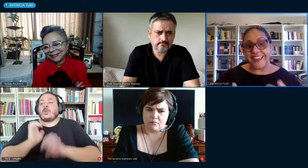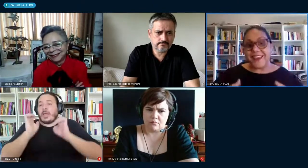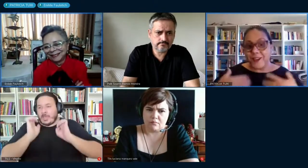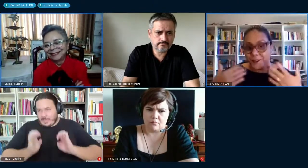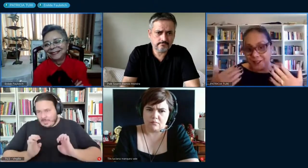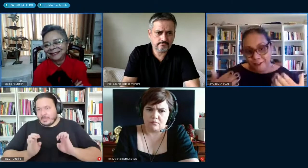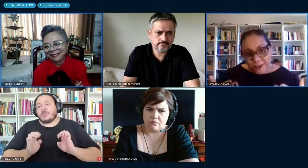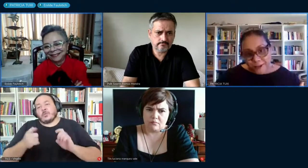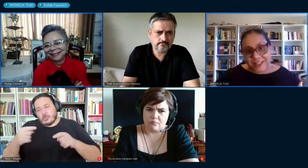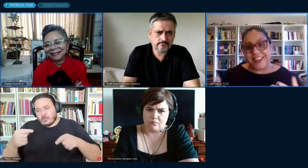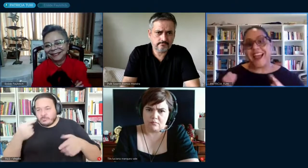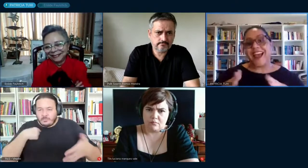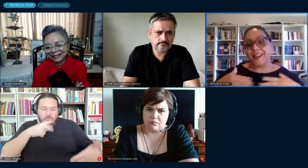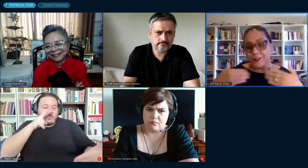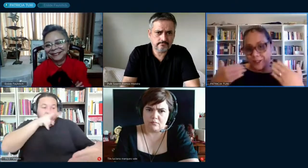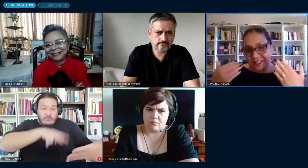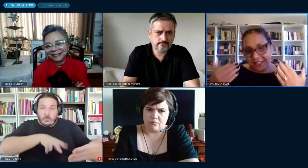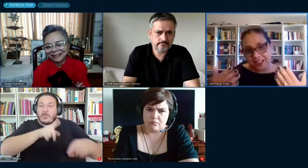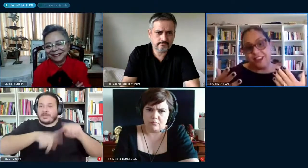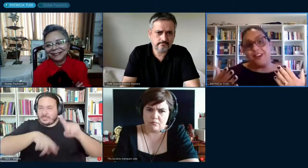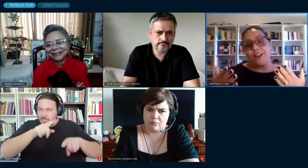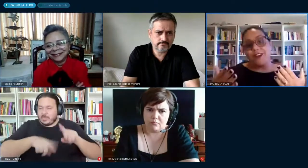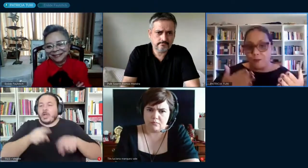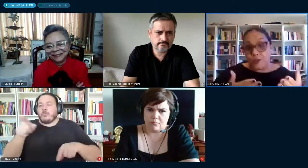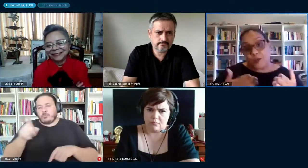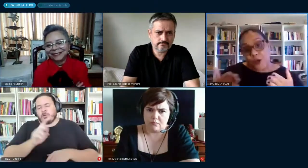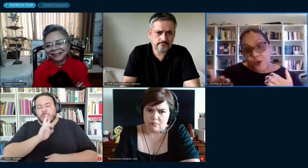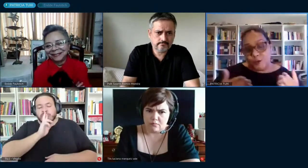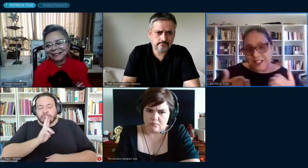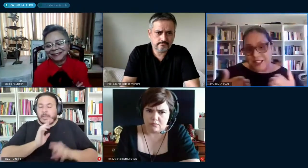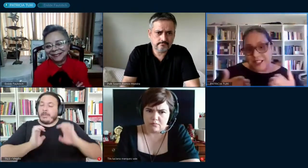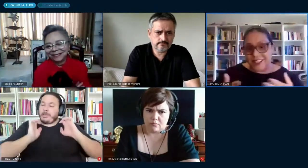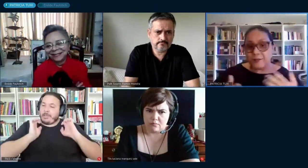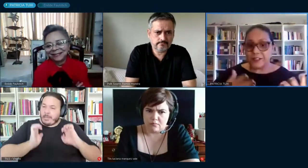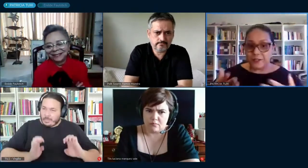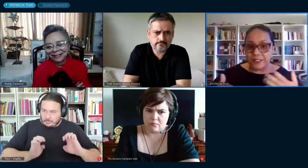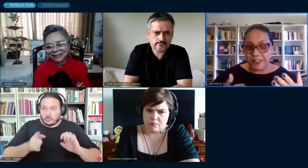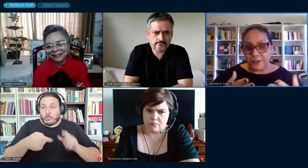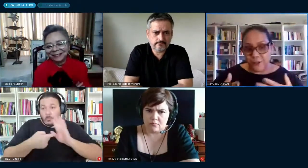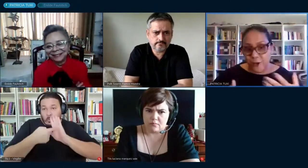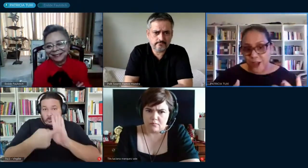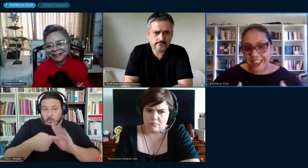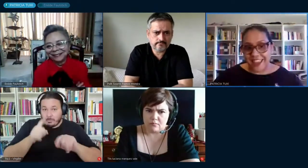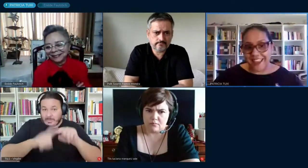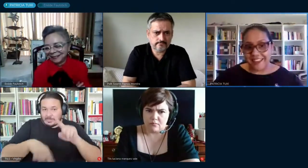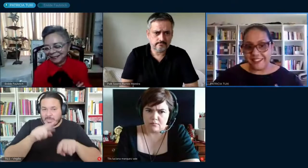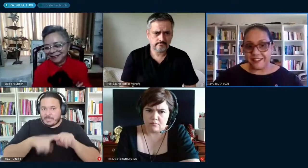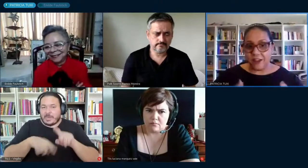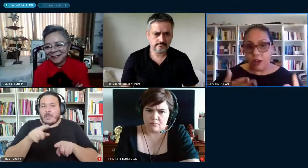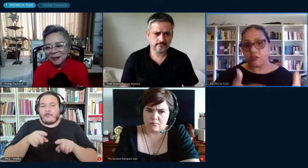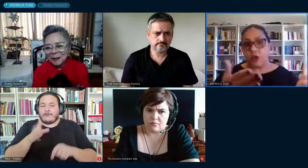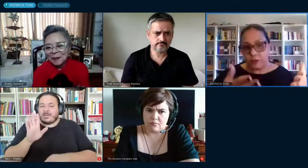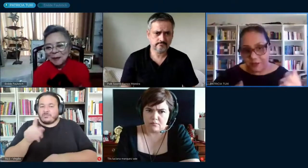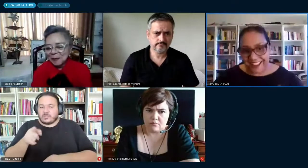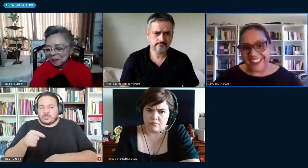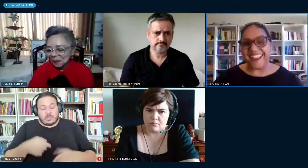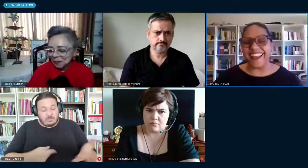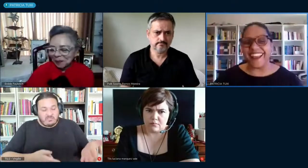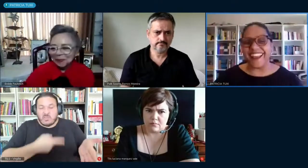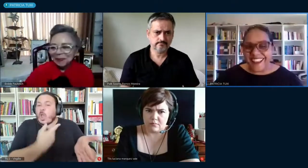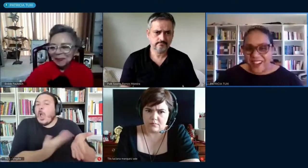né? Você viu os materiais, você mostrou os materiais, mas você não foi, olha só